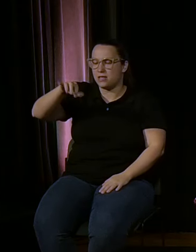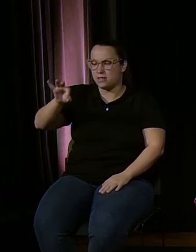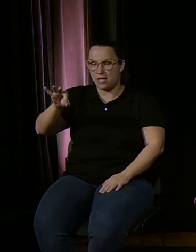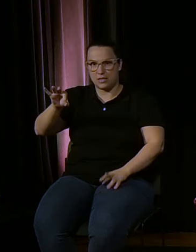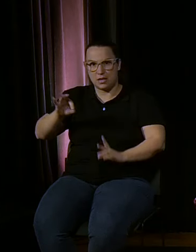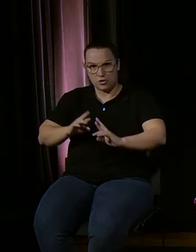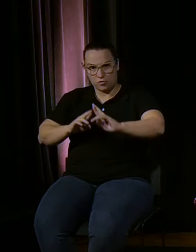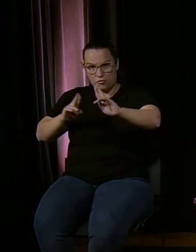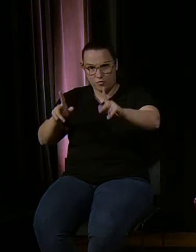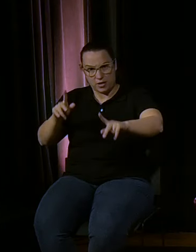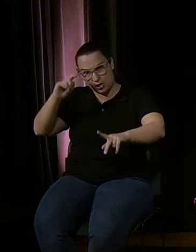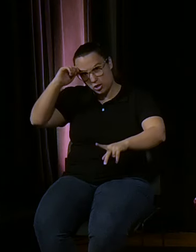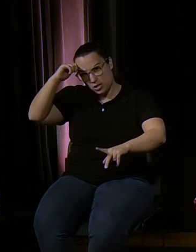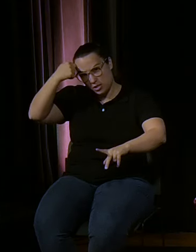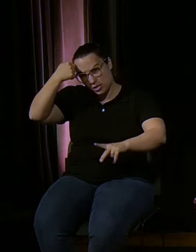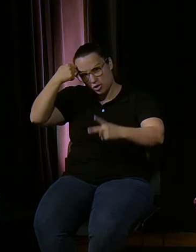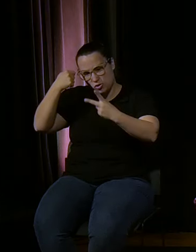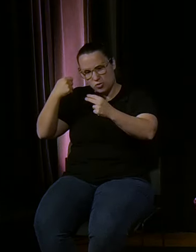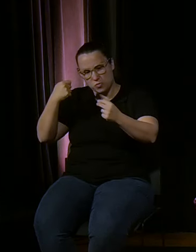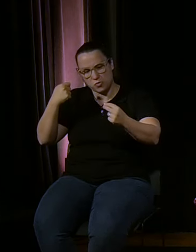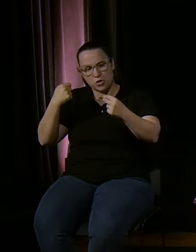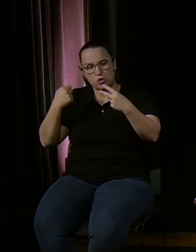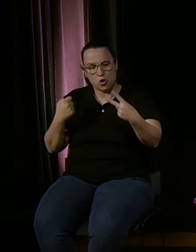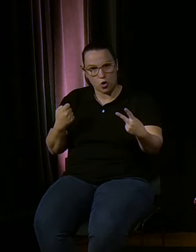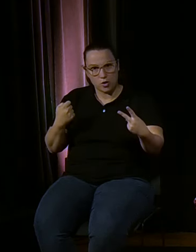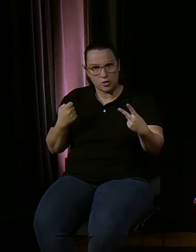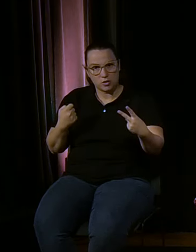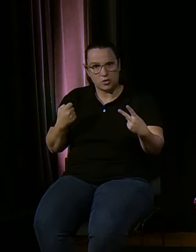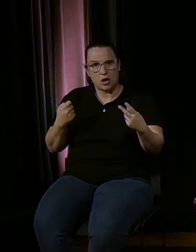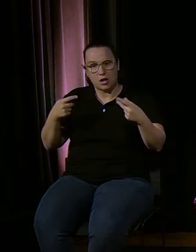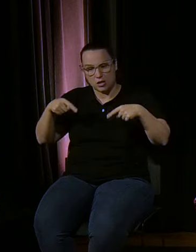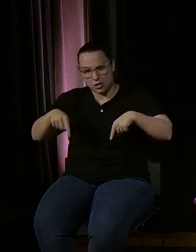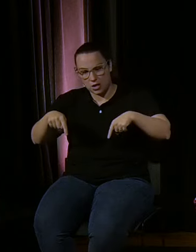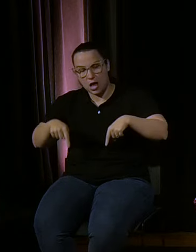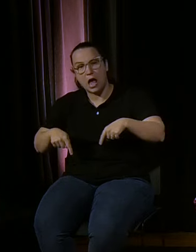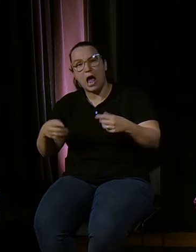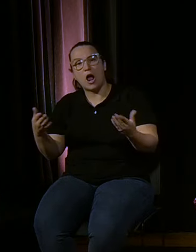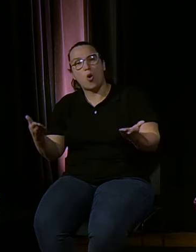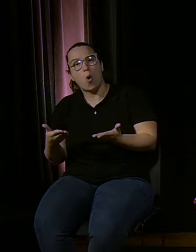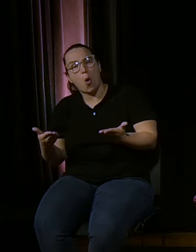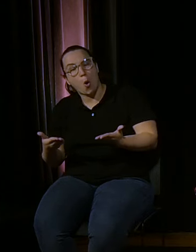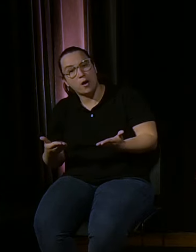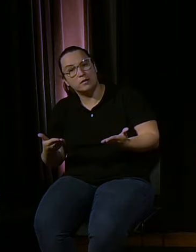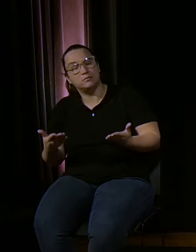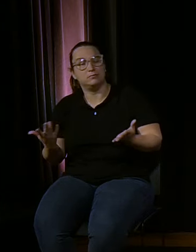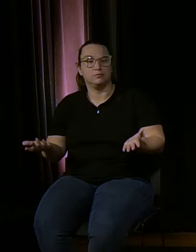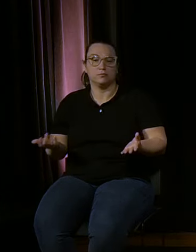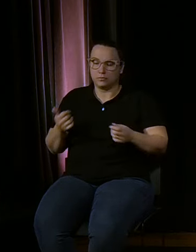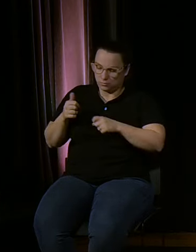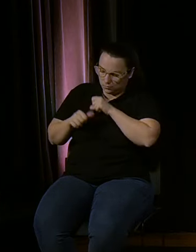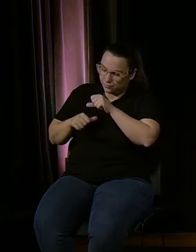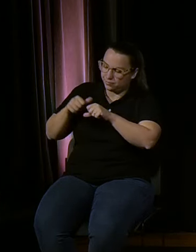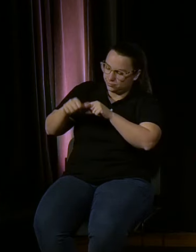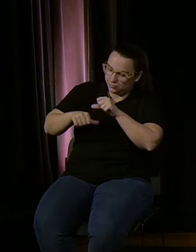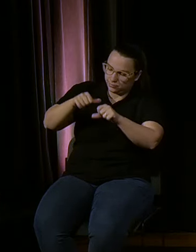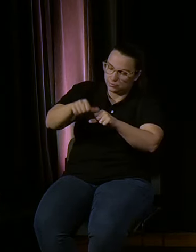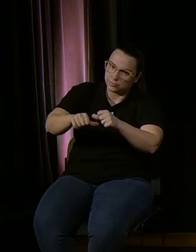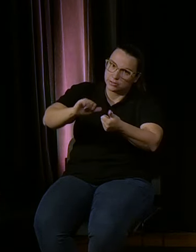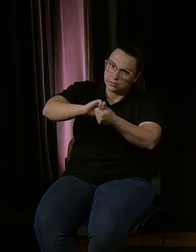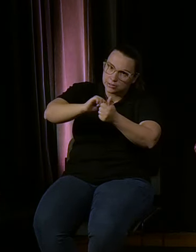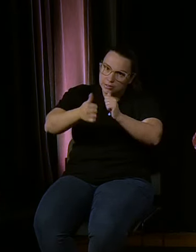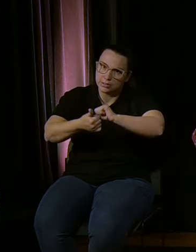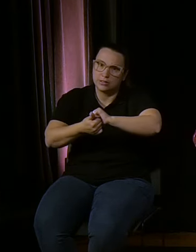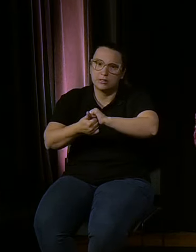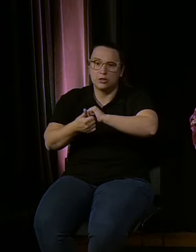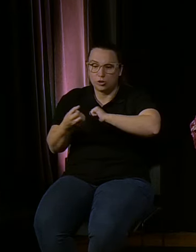é diferente do que foi negro em 2002, é diferente do que é ser negro agora, né? E que, a partir dessas mudanças, a gente também precisa